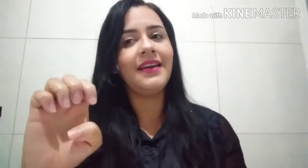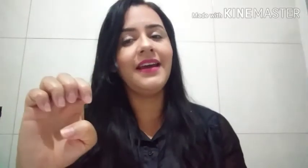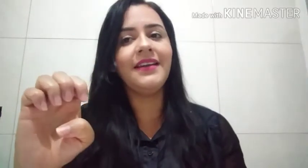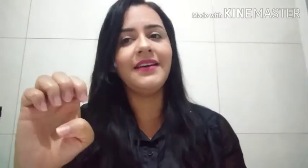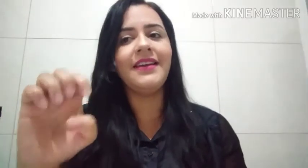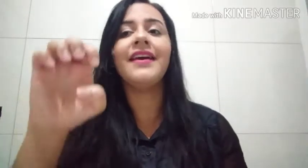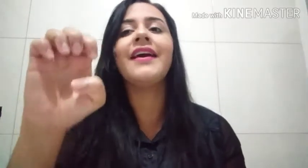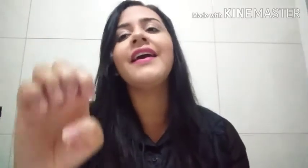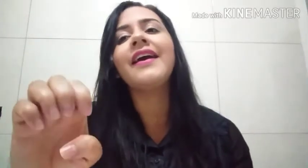Elaine,